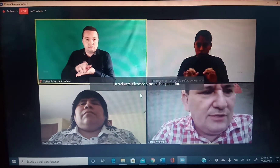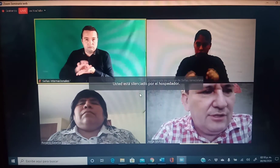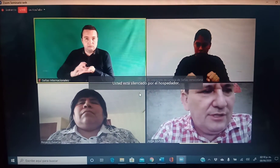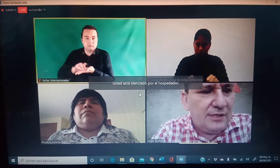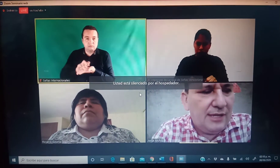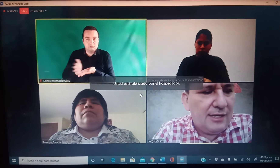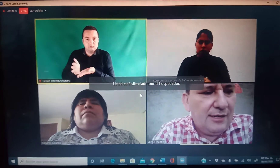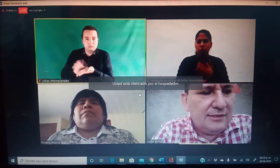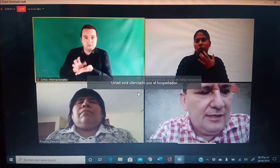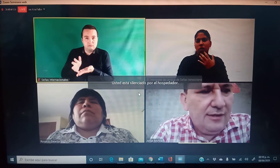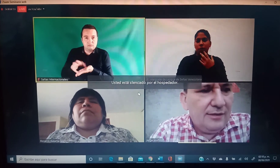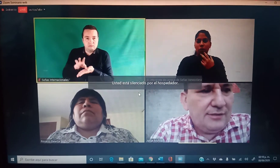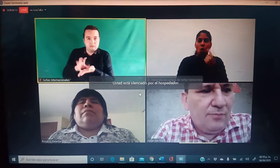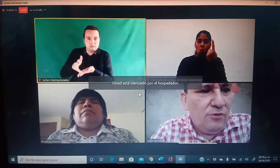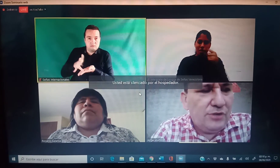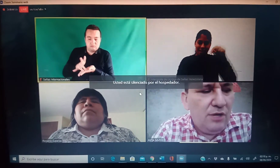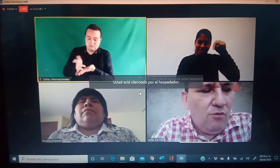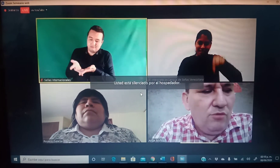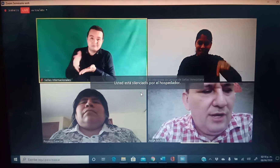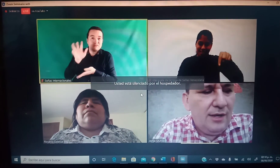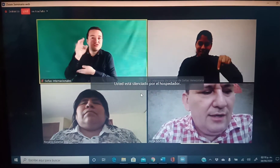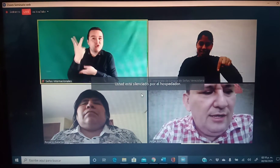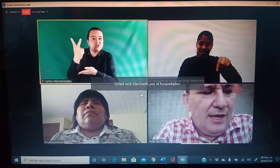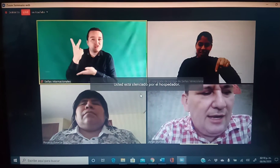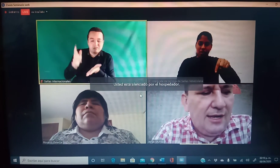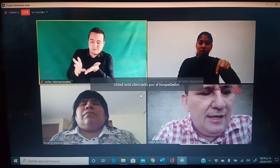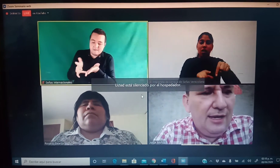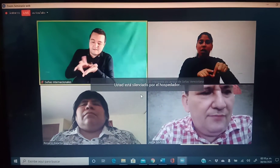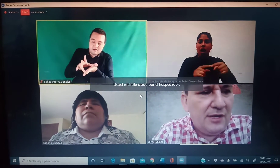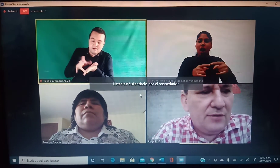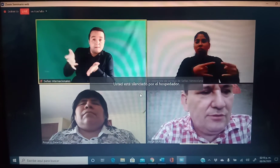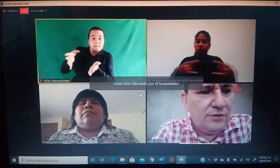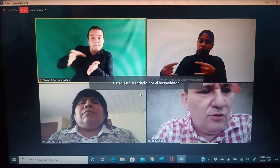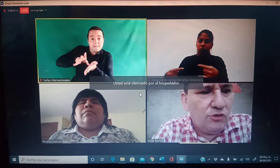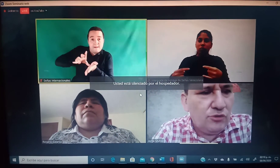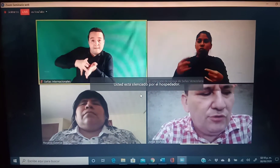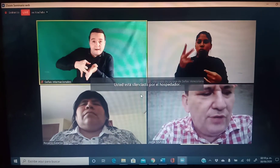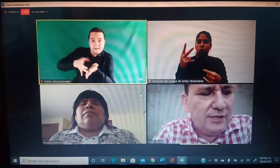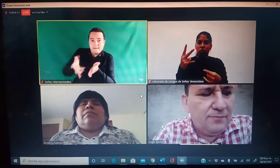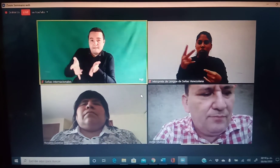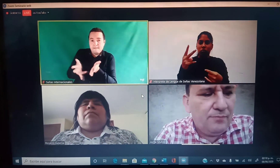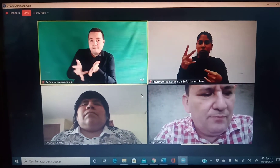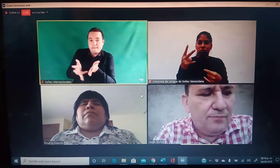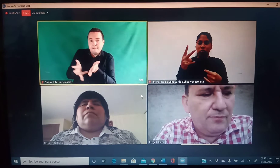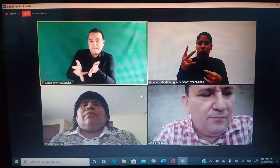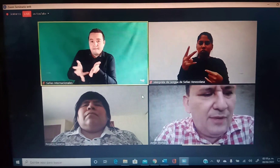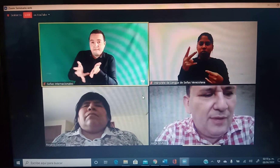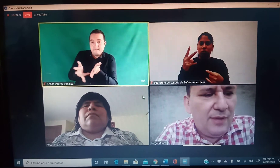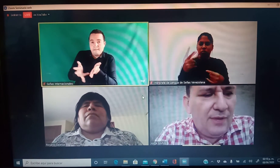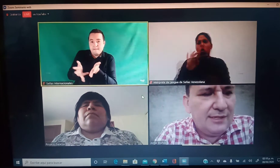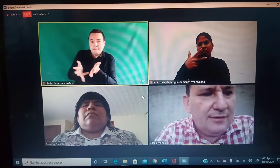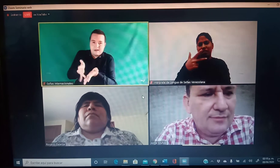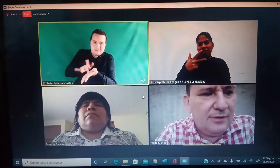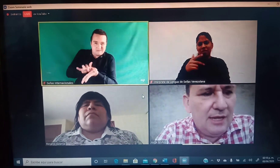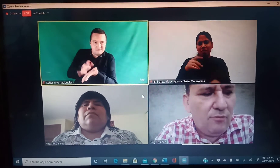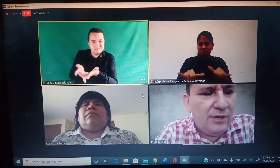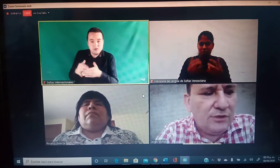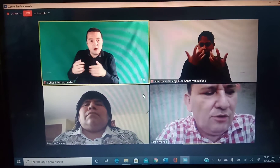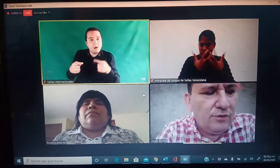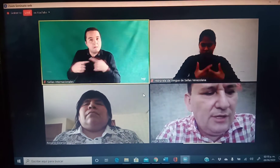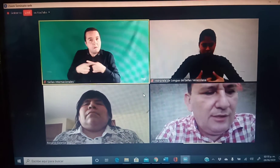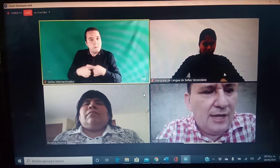combinaciones de teclas, se pulse una y haga el efecto de dos o tres para hacer la